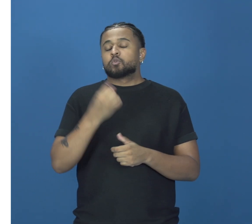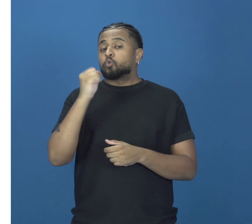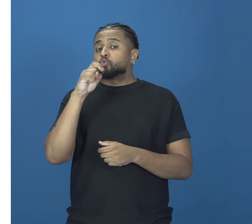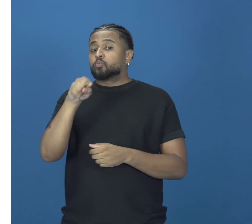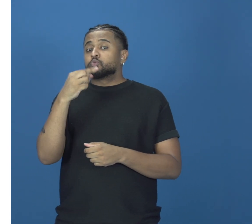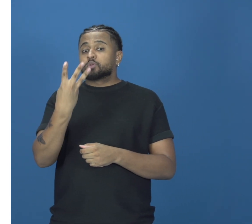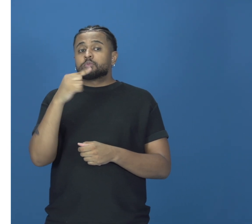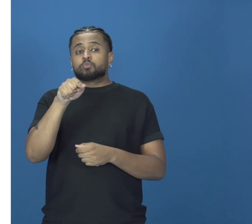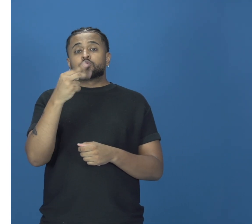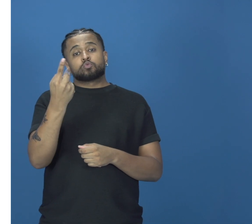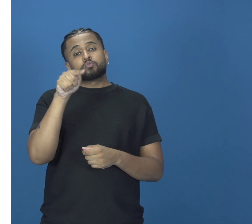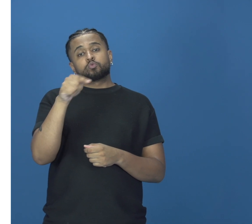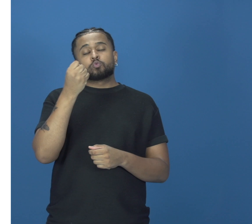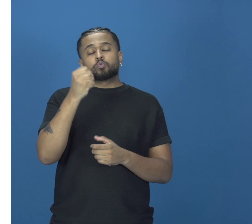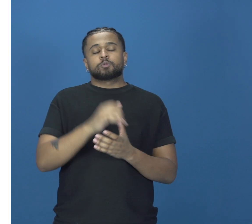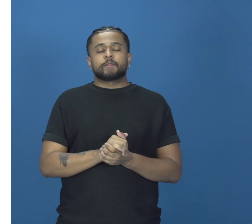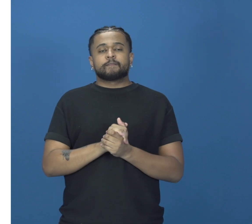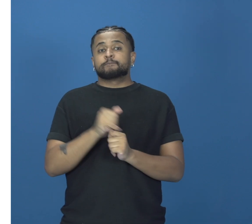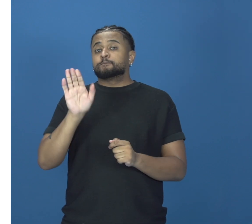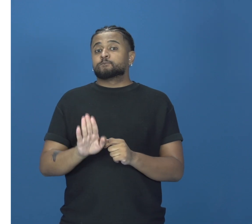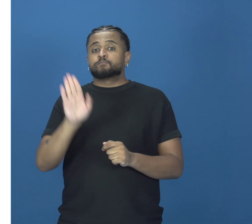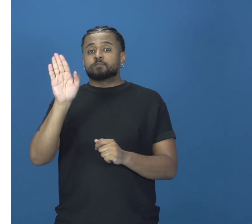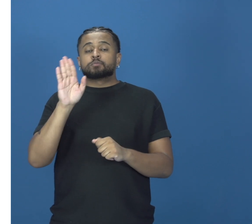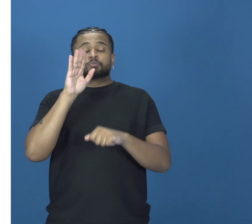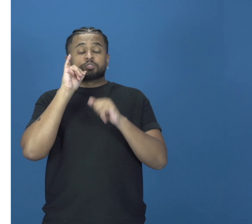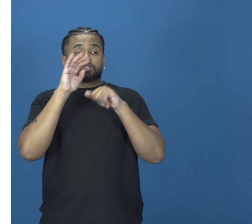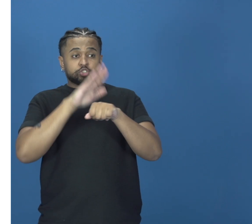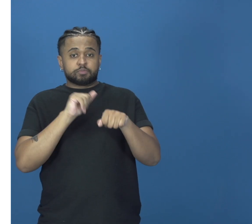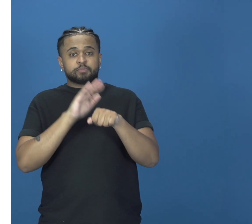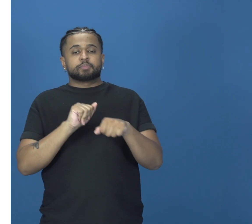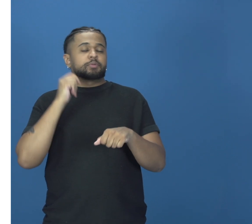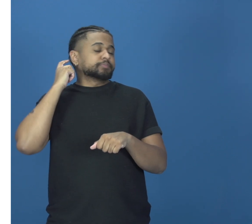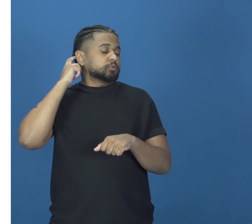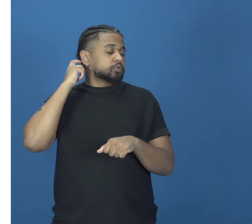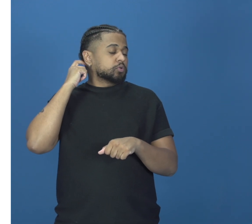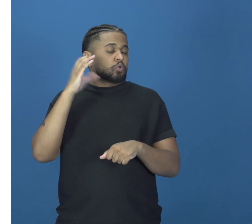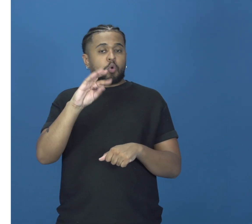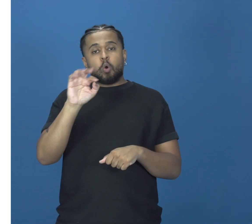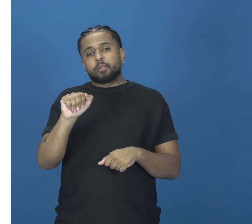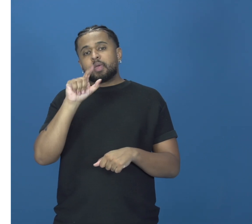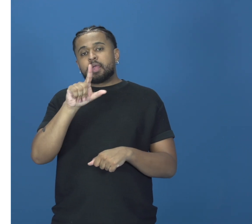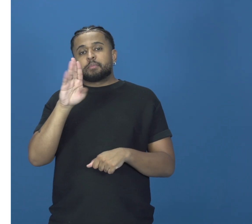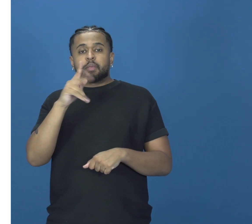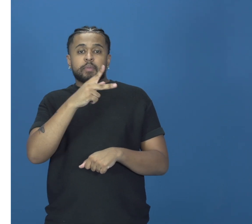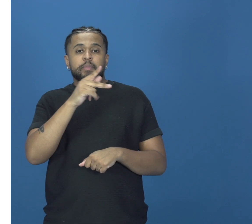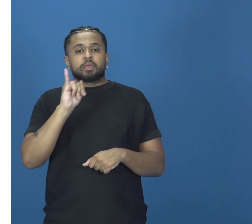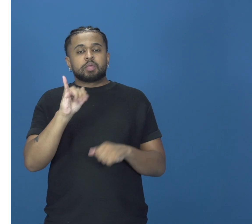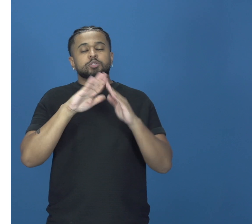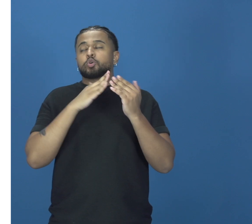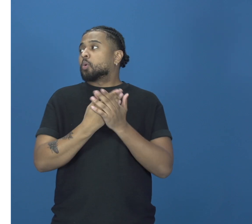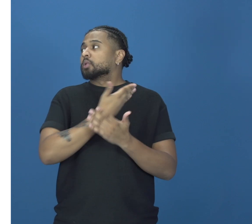8.3.2.8. Os candidatos convocados na cota LB-PPI,